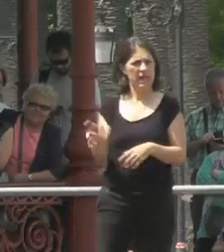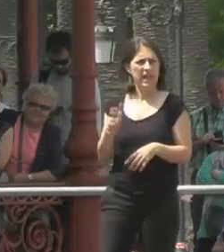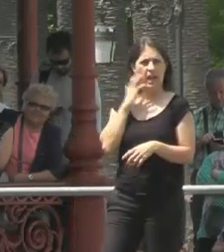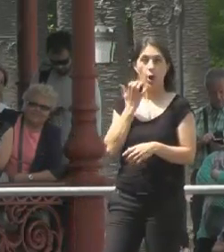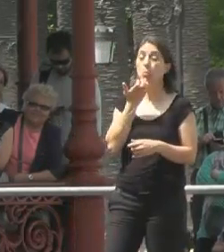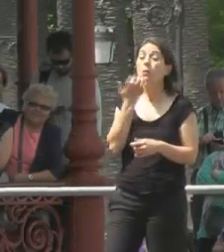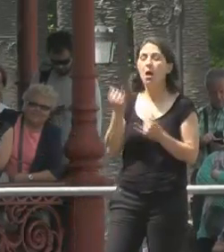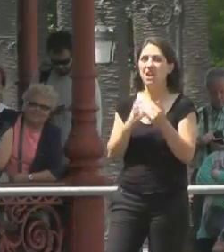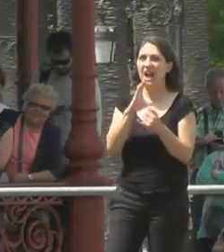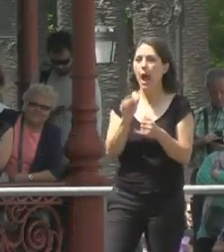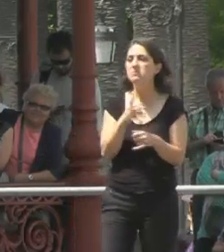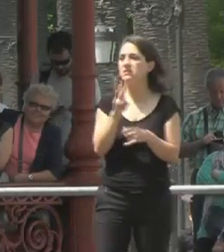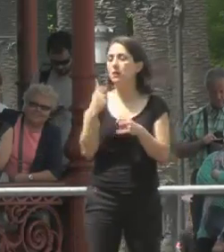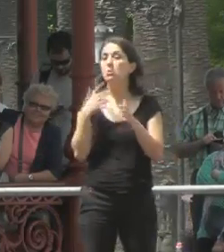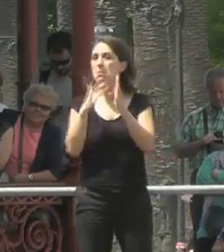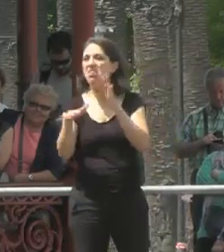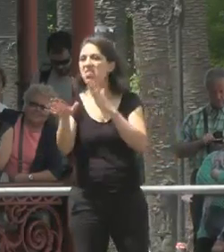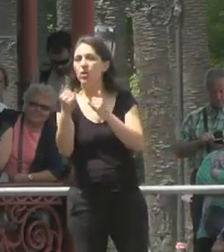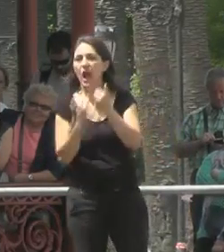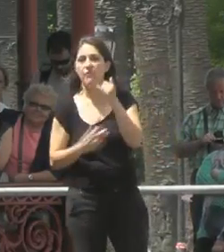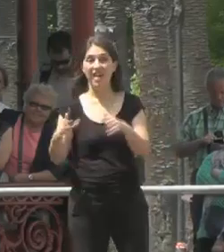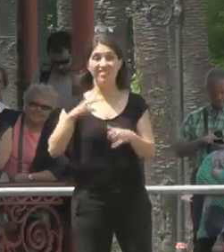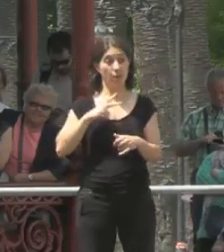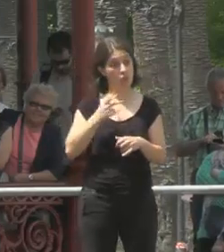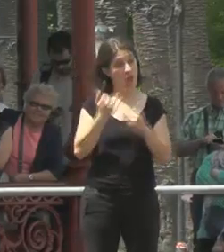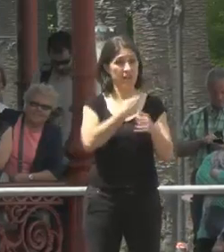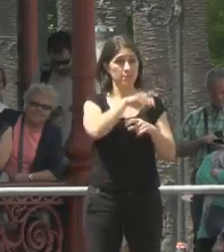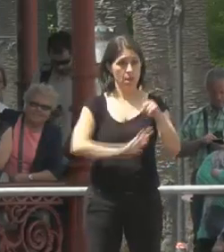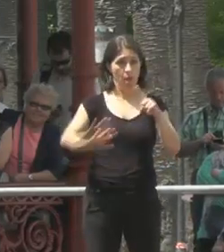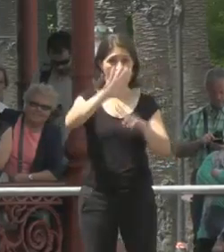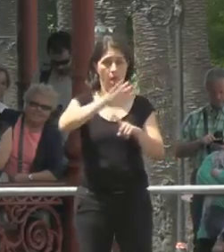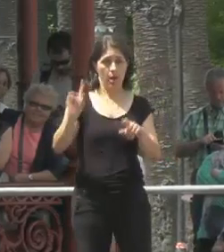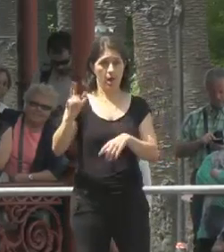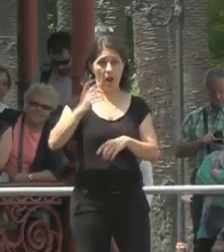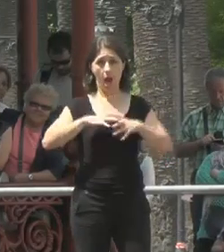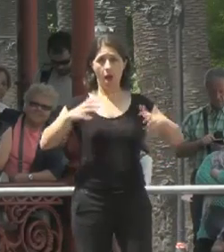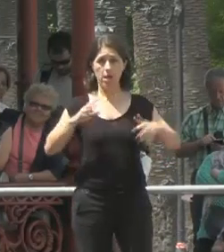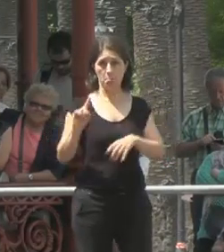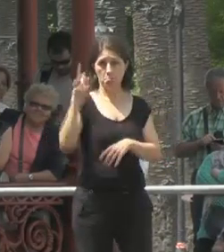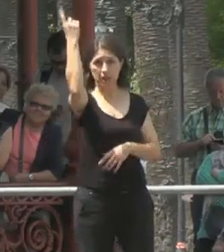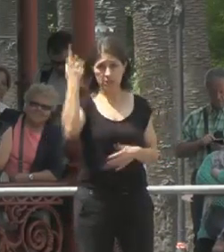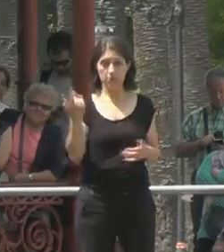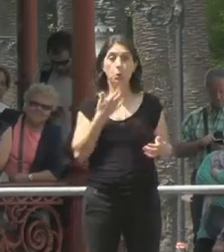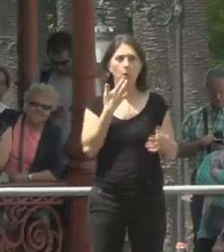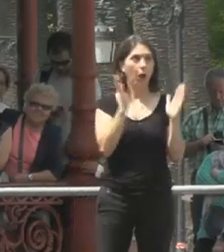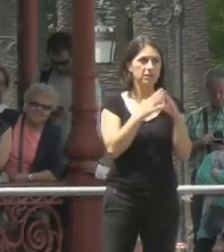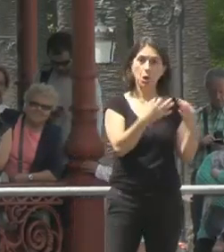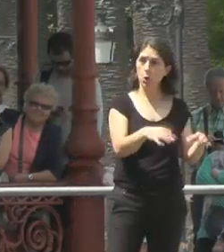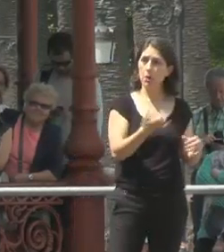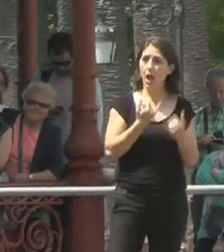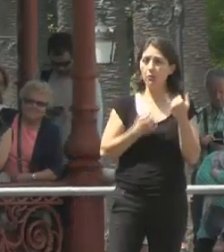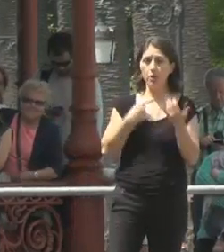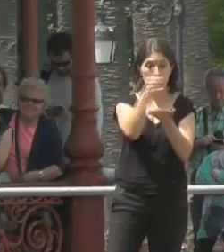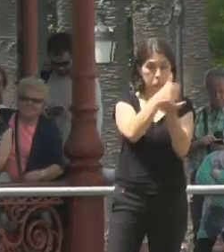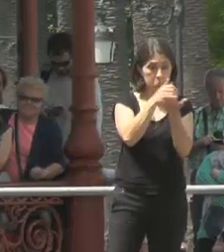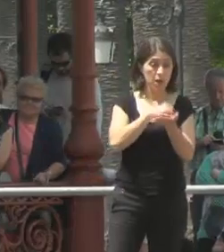hacían Camps y los Cotino, los Barberá en Valencia, que nos han dejado la deuda más grande de España, pero bueno, esto es otro cantar. El caso es que esto, en una casa normal, donde uno vive de sus ingresos